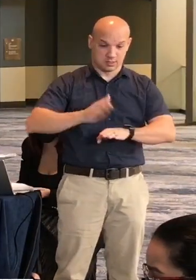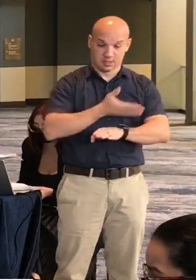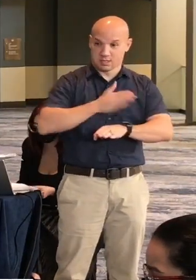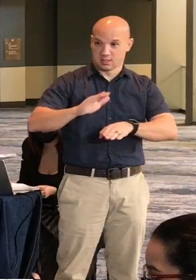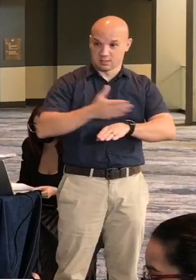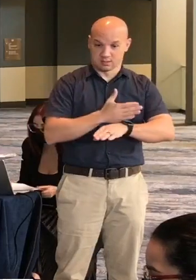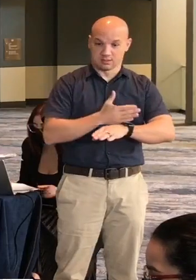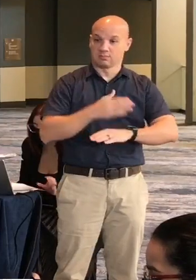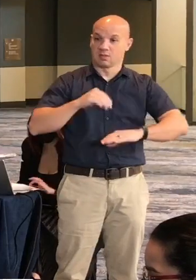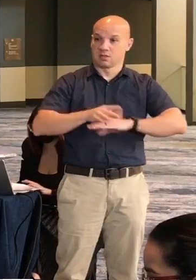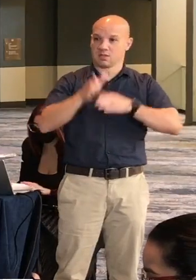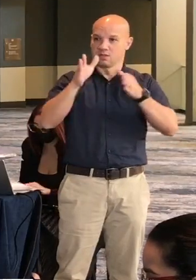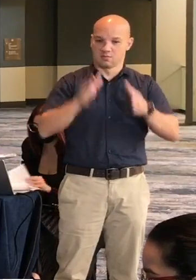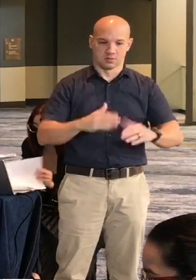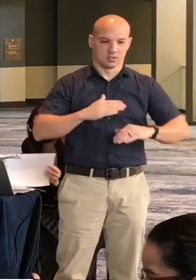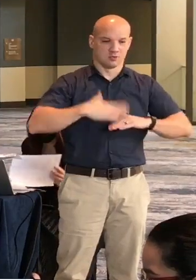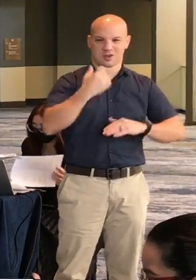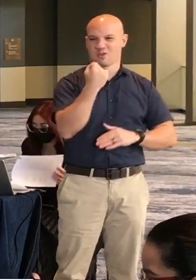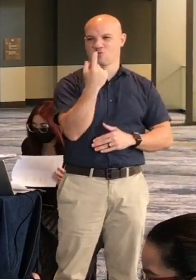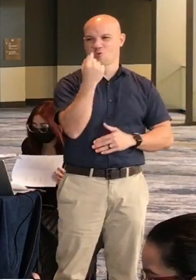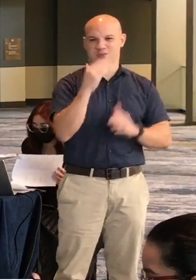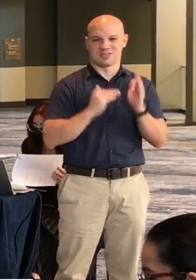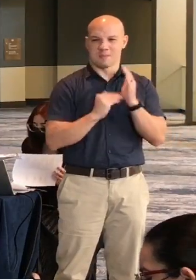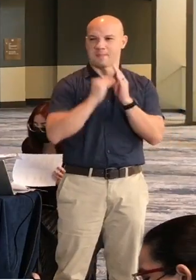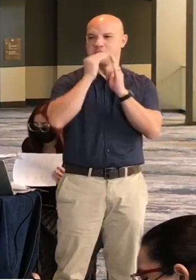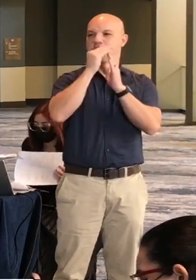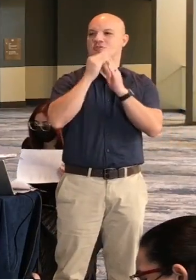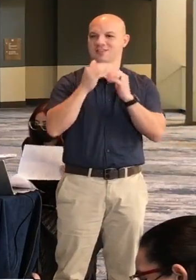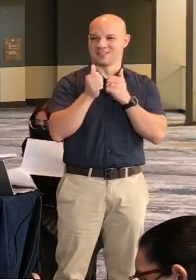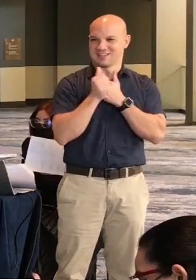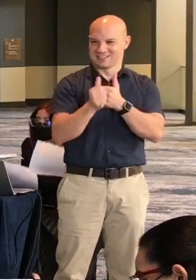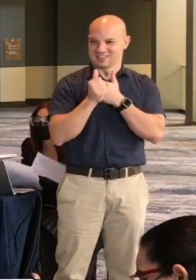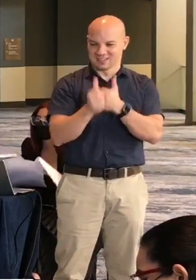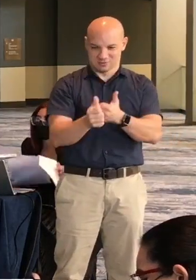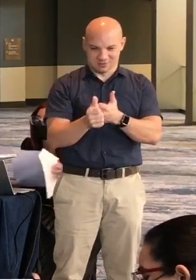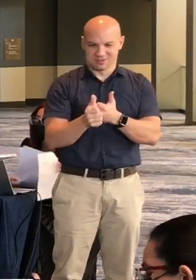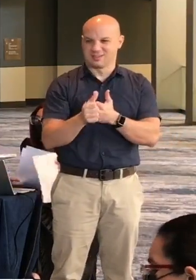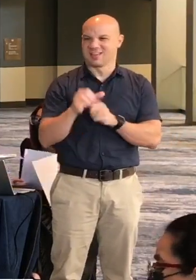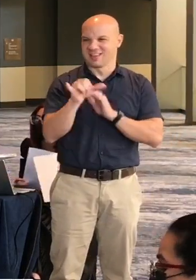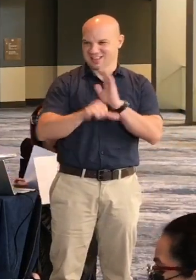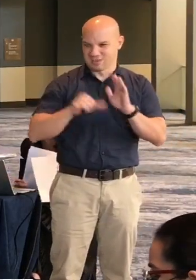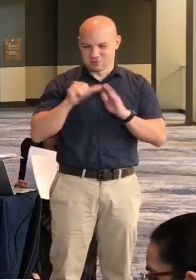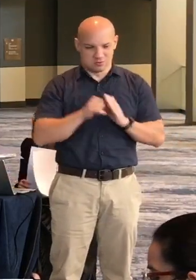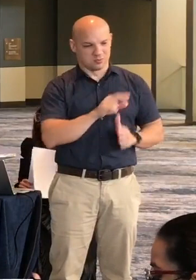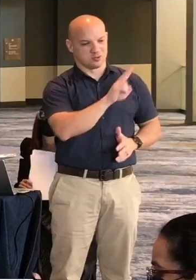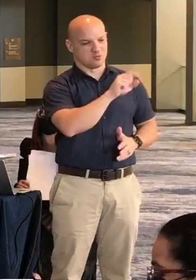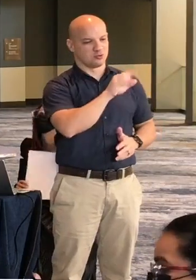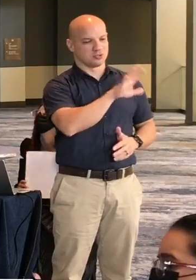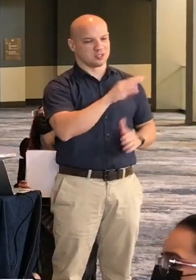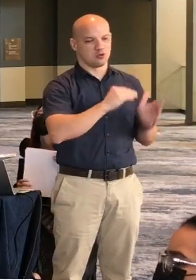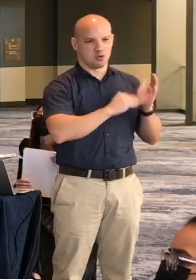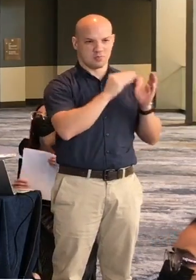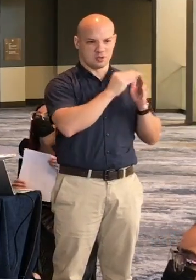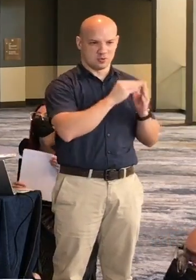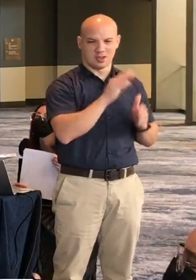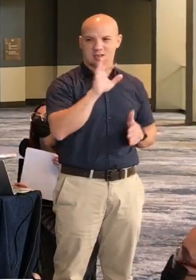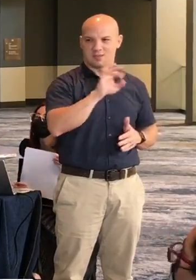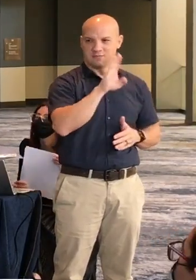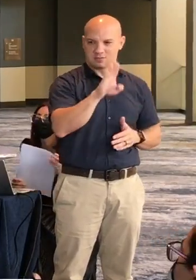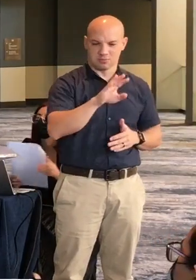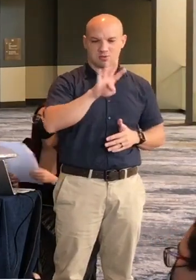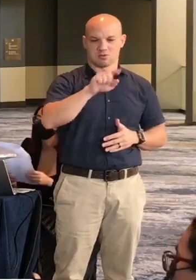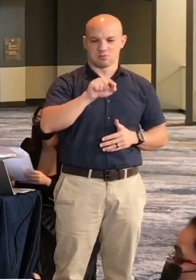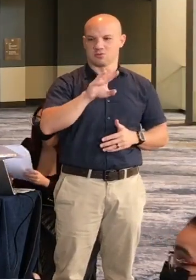más de 11 millones de seguidores en YouTube y 2.5 millones en Facebook y 4.6 millones